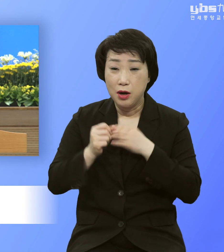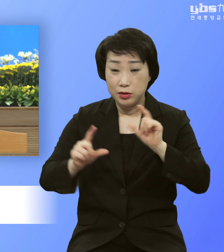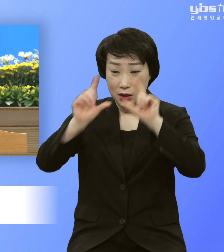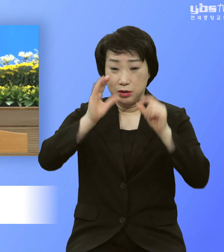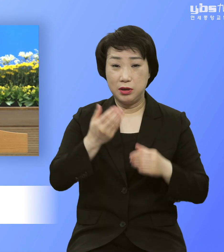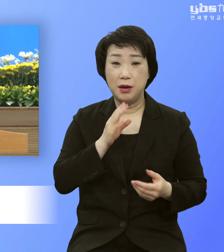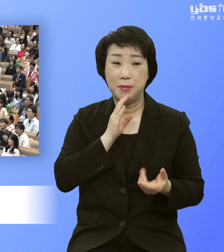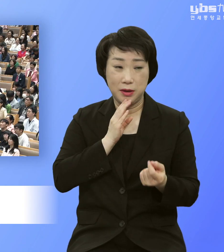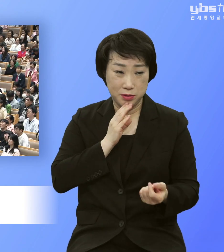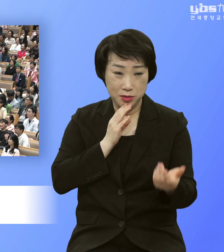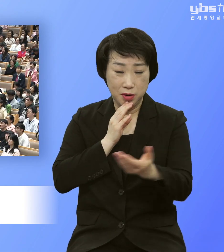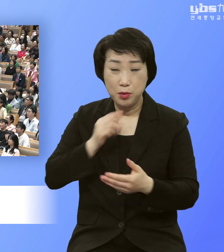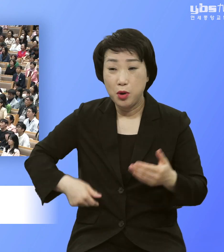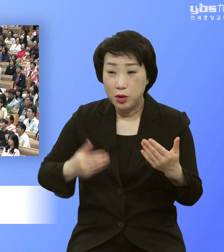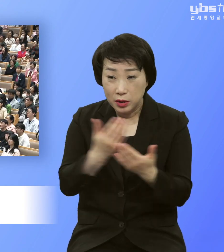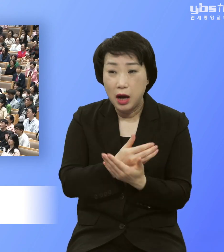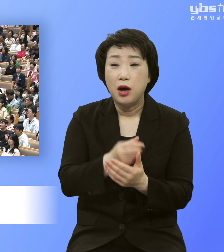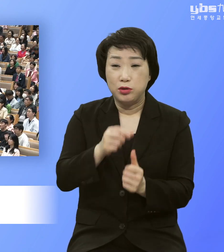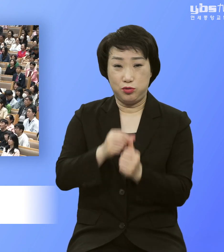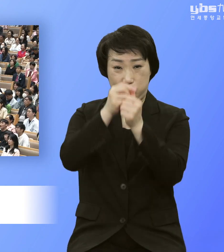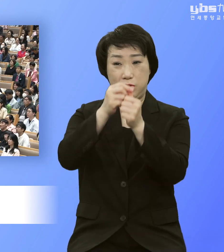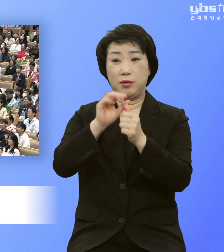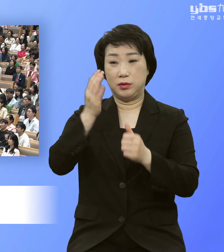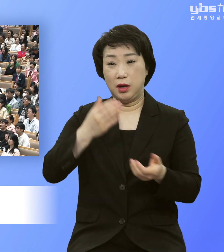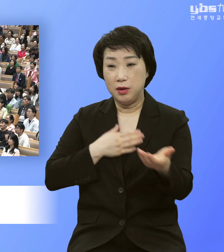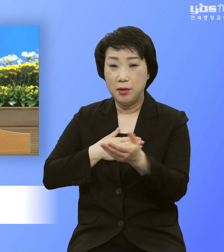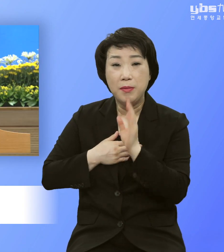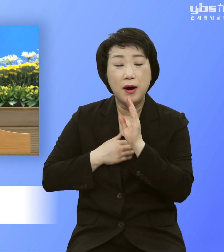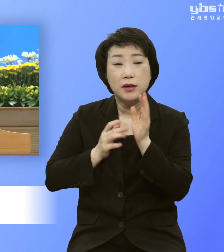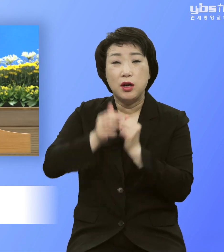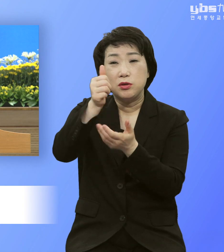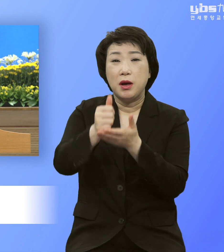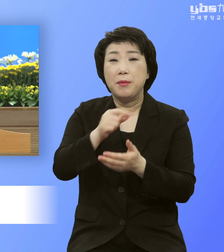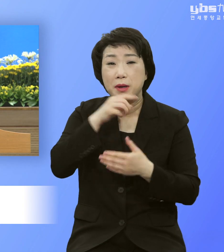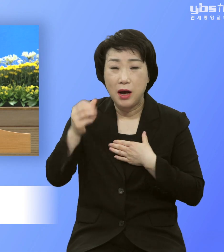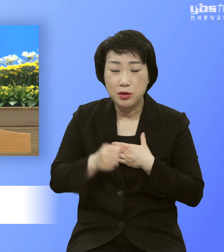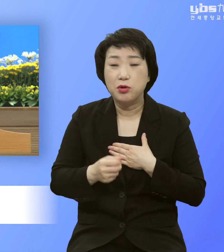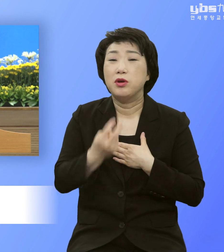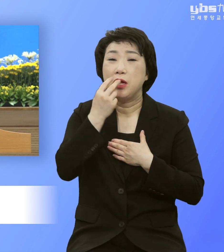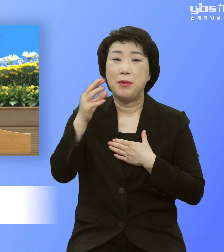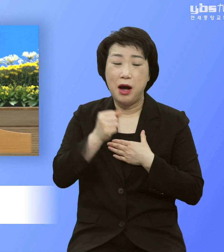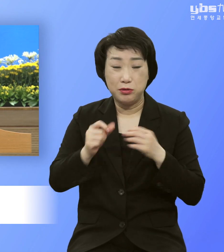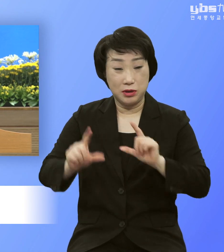살아야 되니까, 회개하고 살아야 되니까, 예수 피의 생명으로 살아야